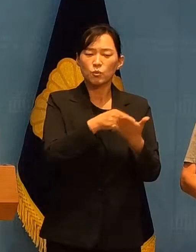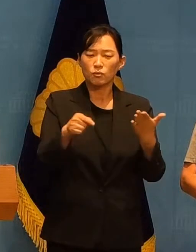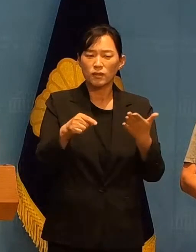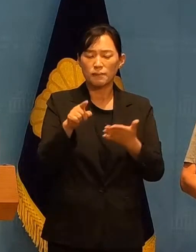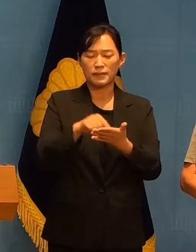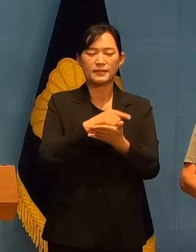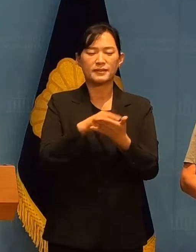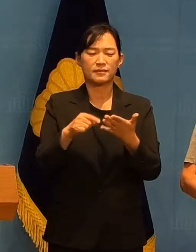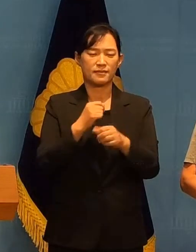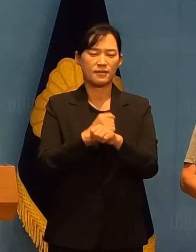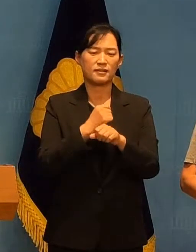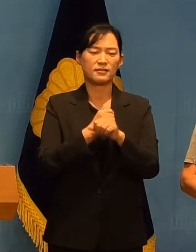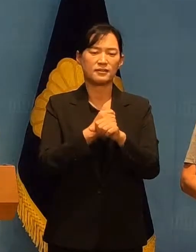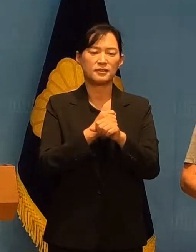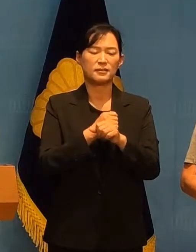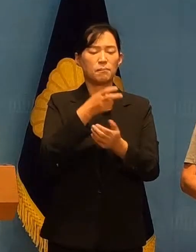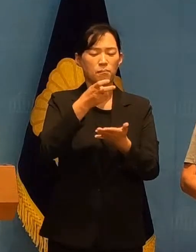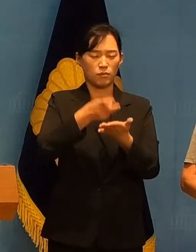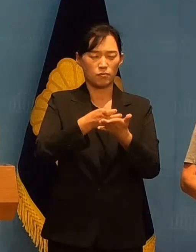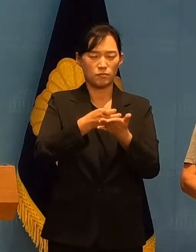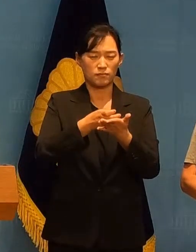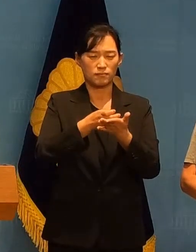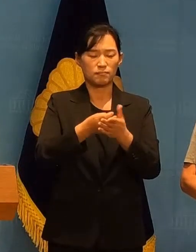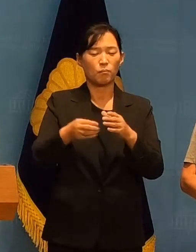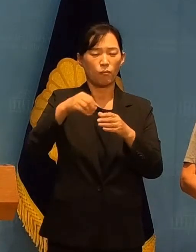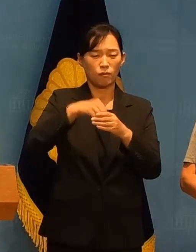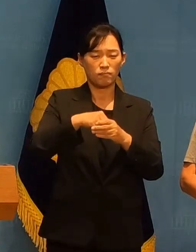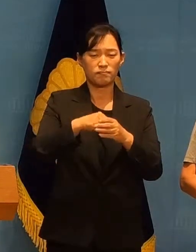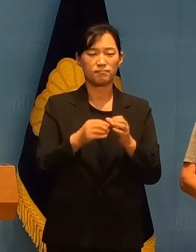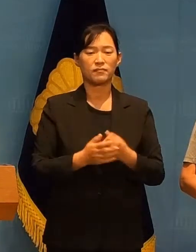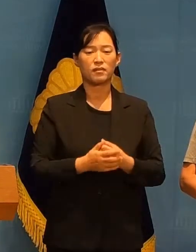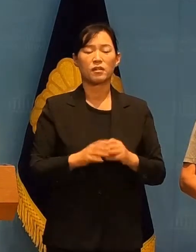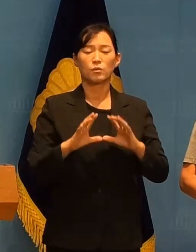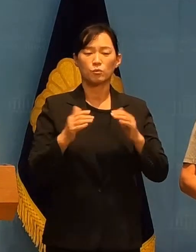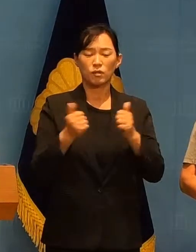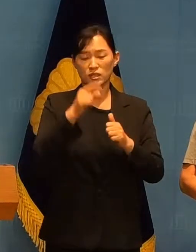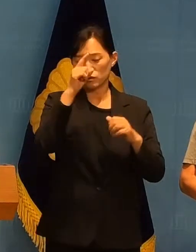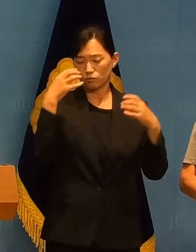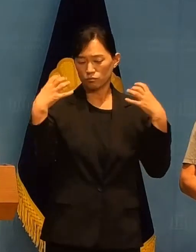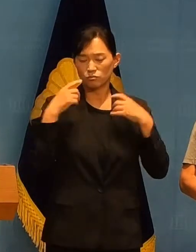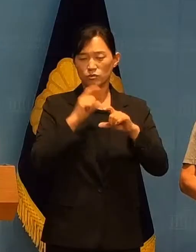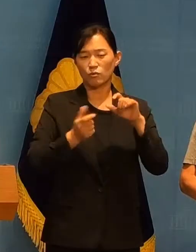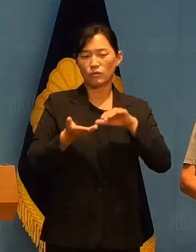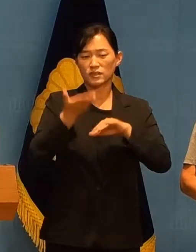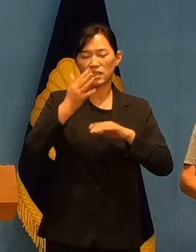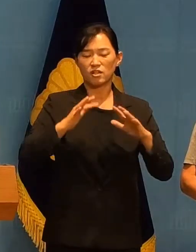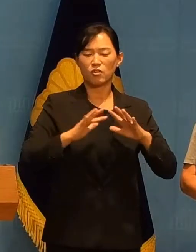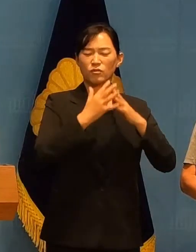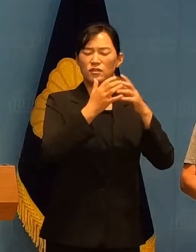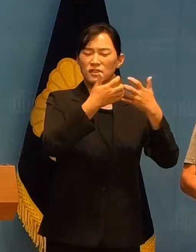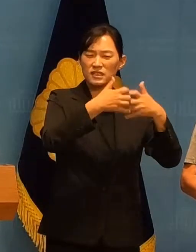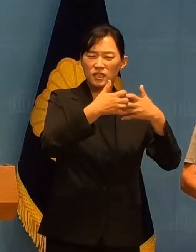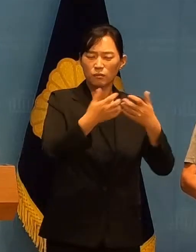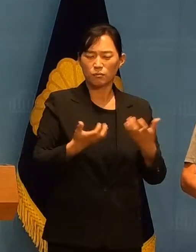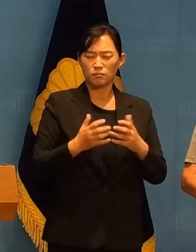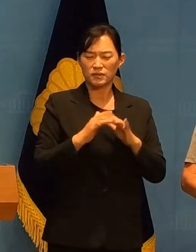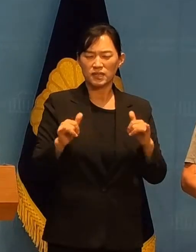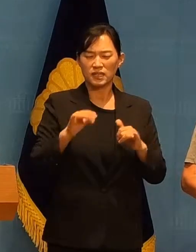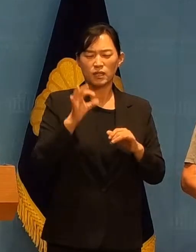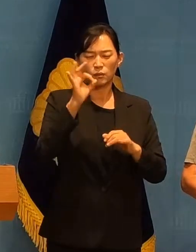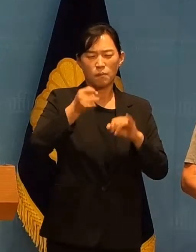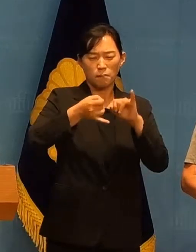손해배상을 하는 그런 규정을 담고 있습니다. 국회와 정부는 더 이상 건설기계 노동자의 체불